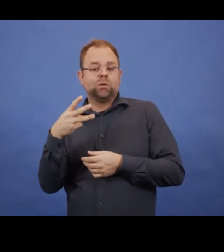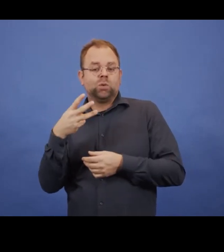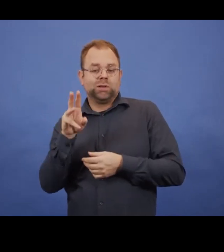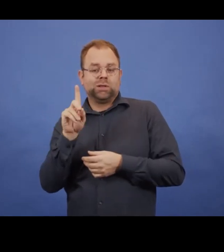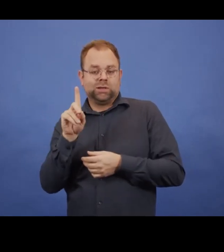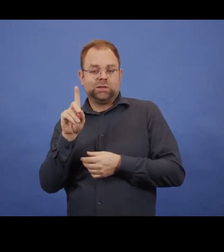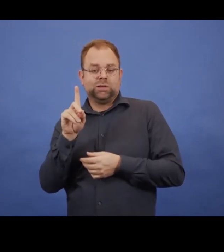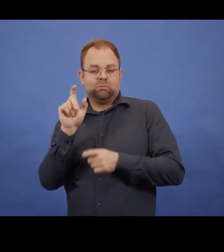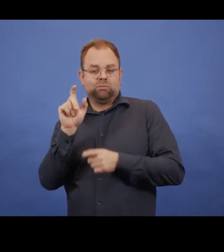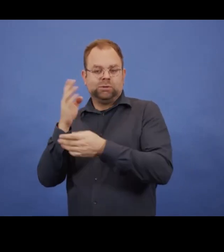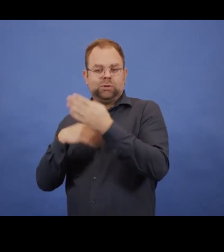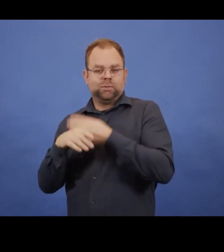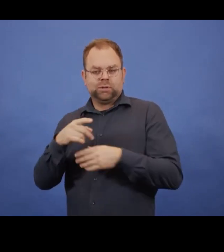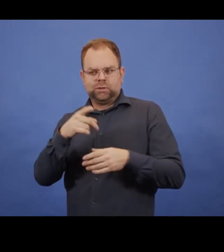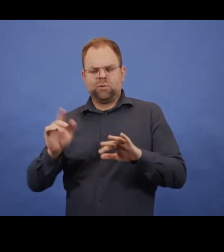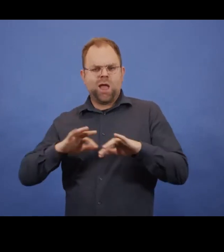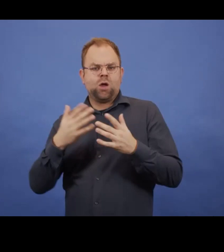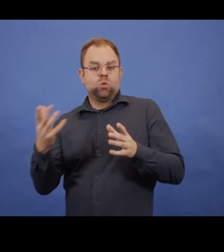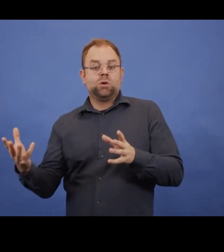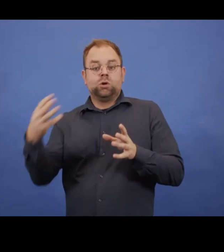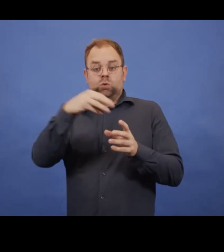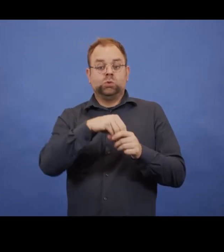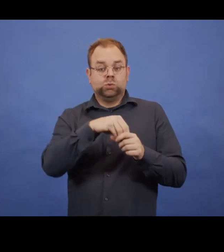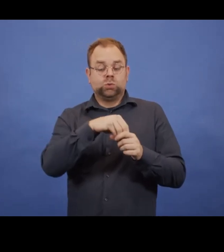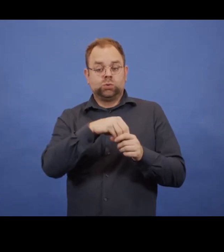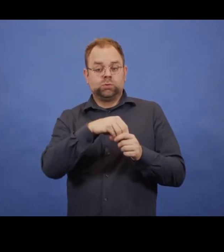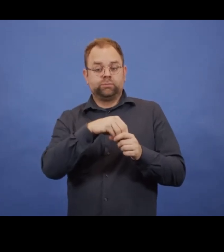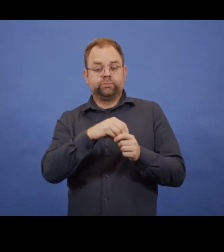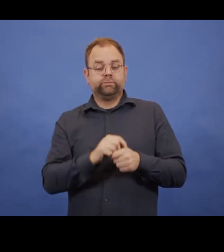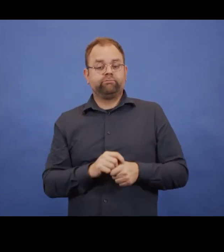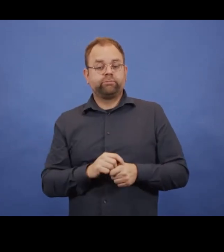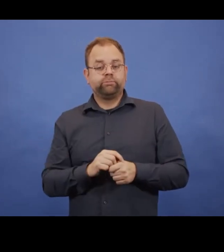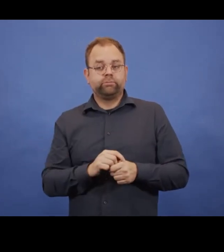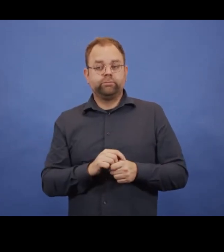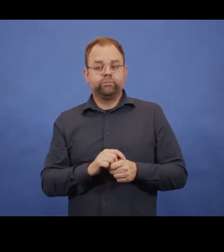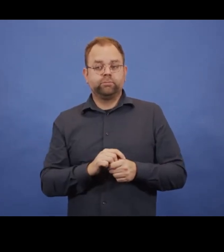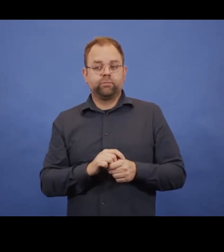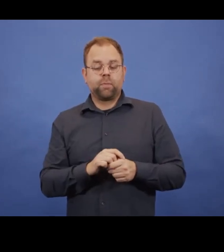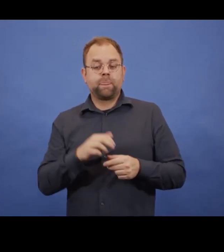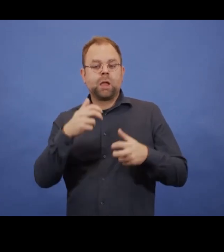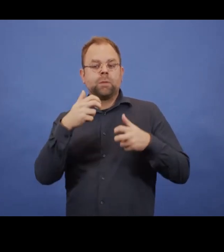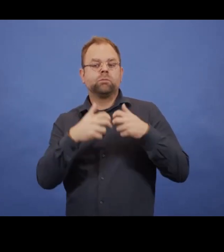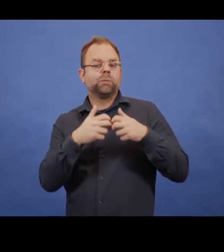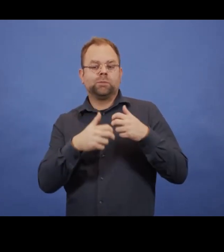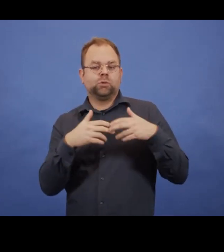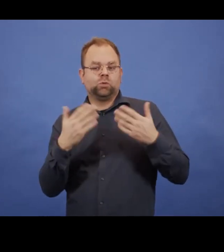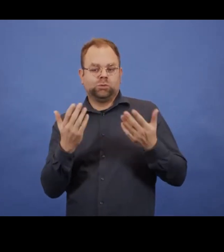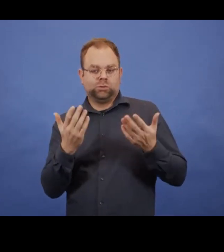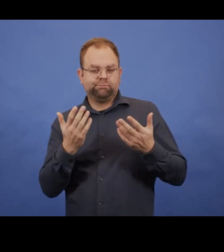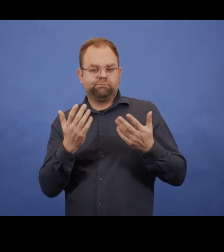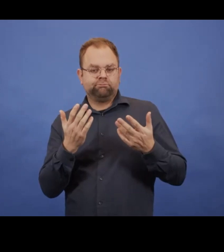la conciencia entre las organizaciones de personas con discapacidad